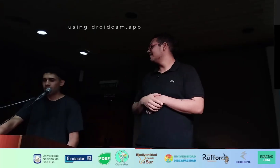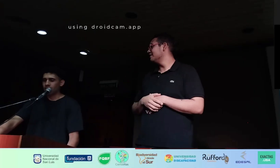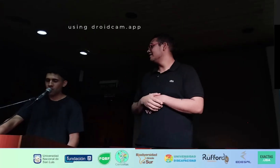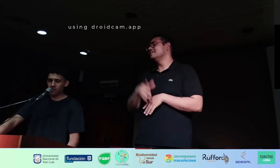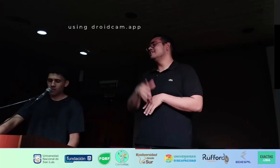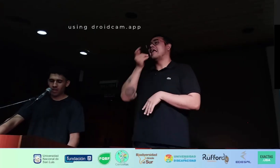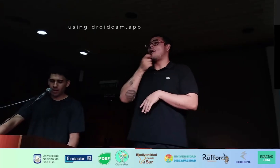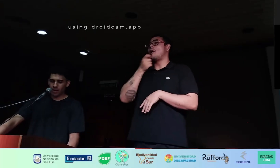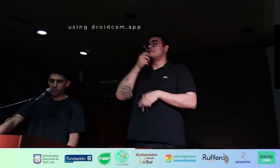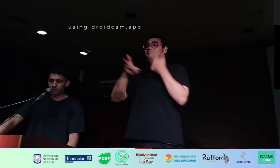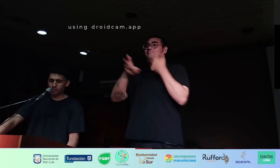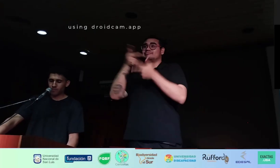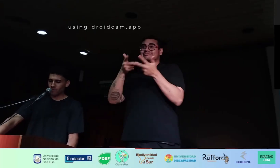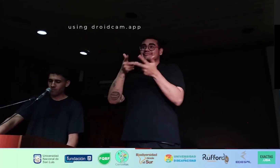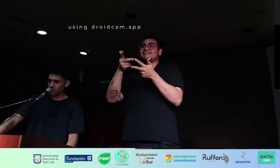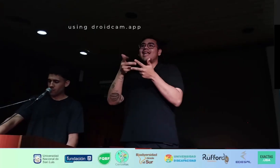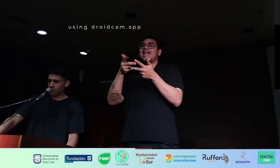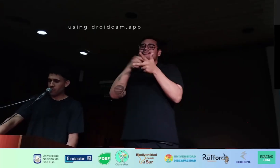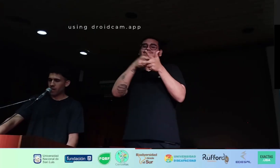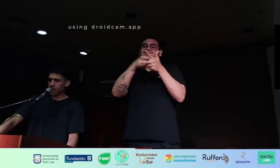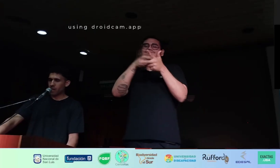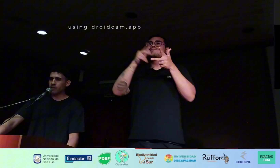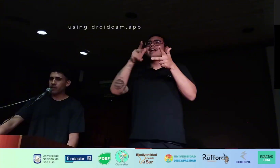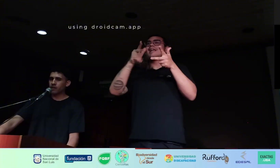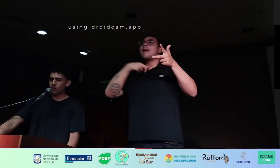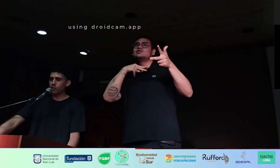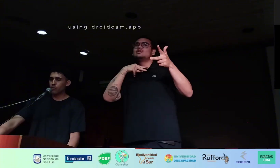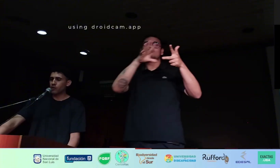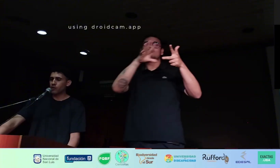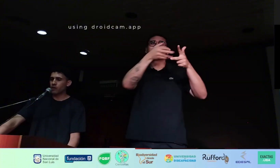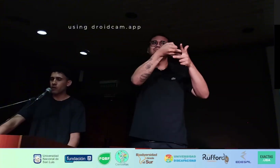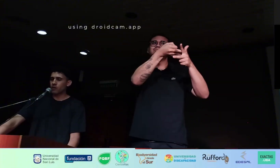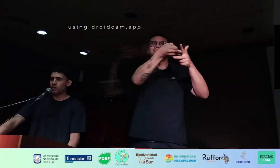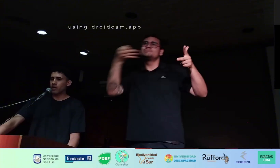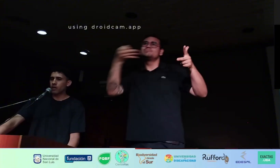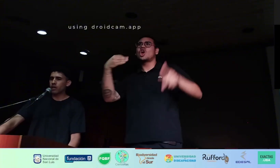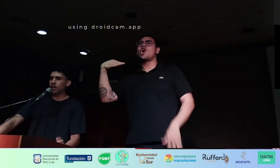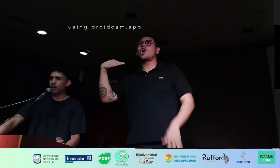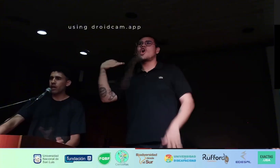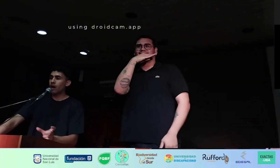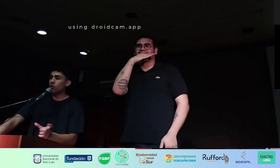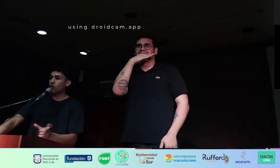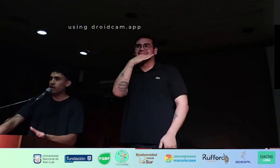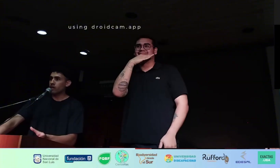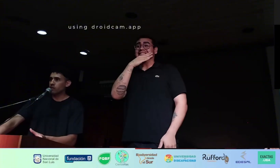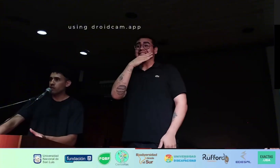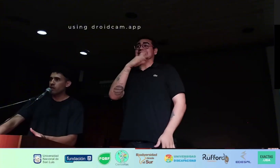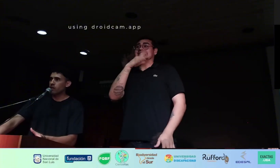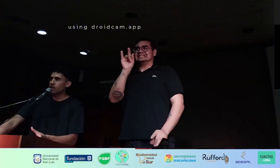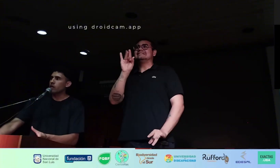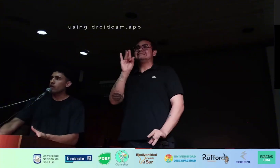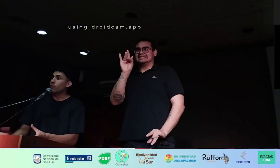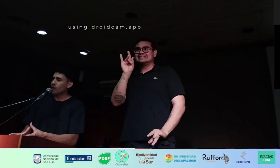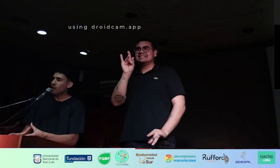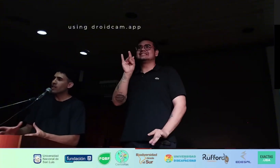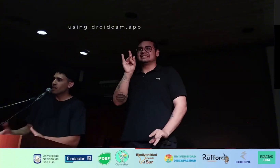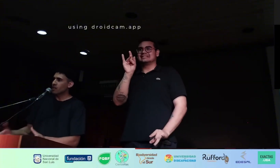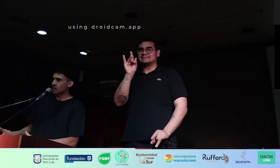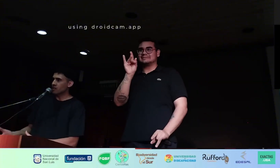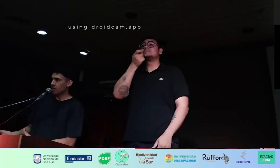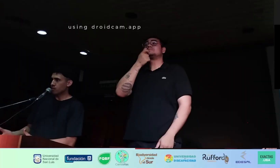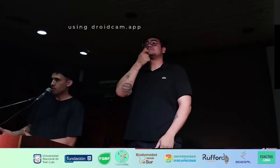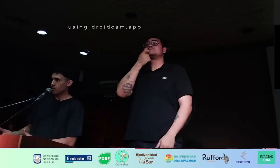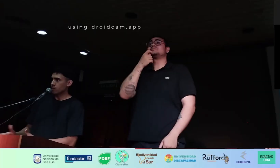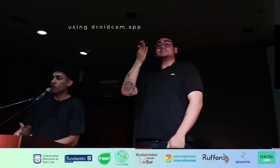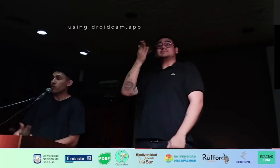Claro, sí. En ese caso es como mencioné, ahora los programas que ya